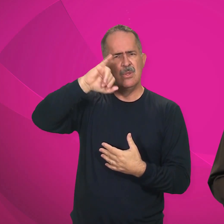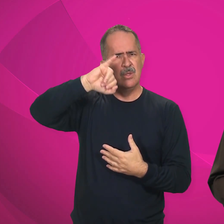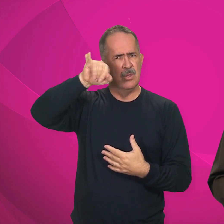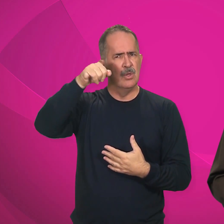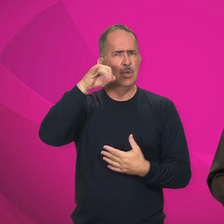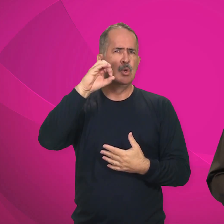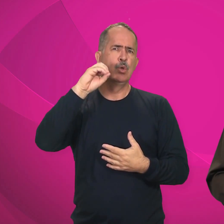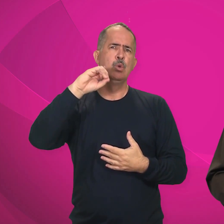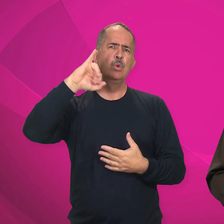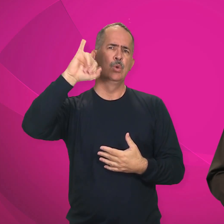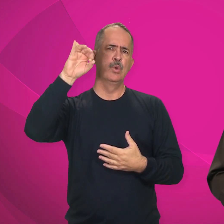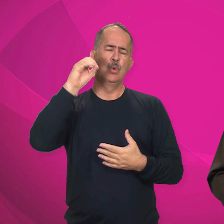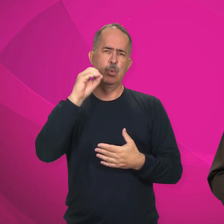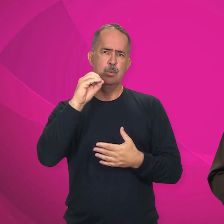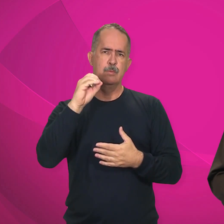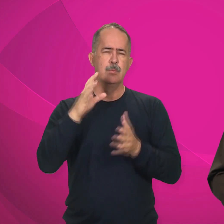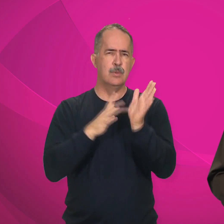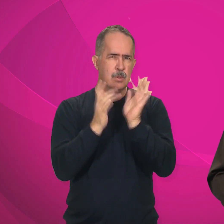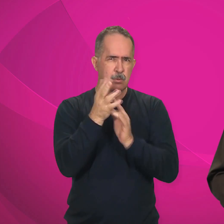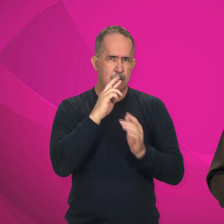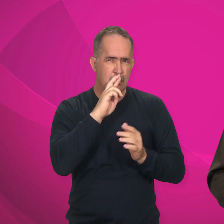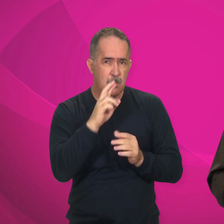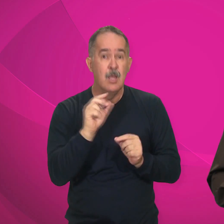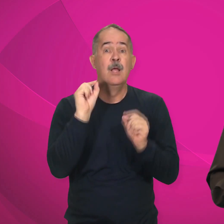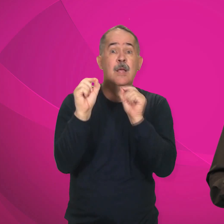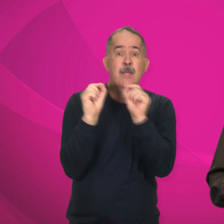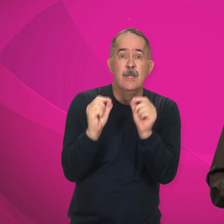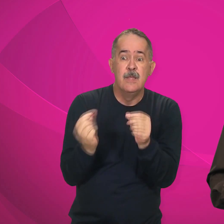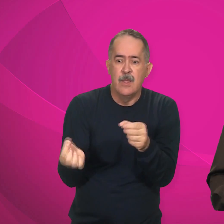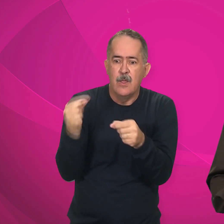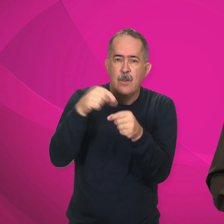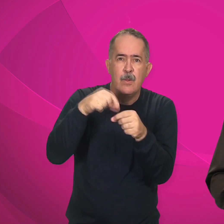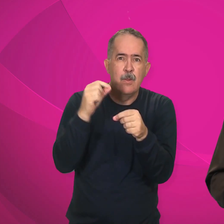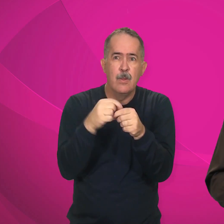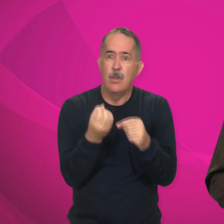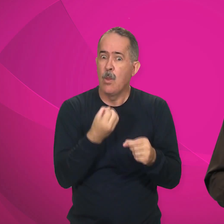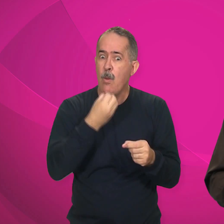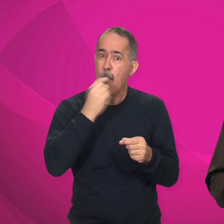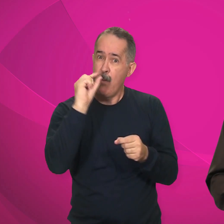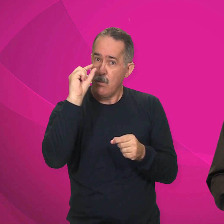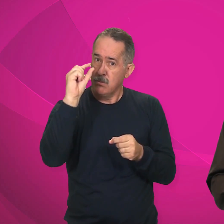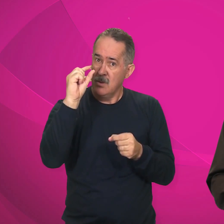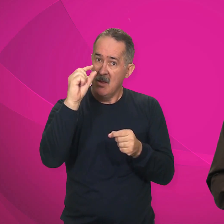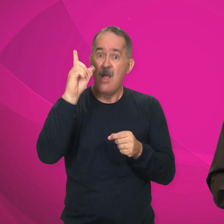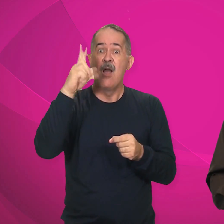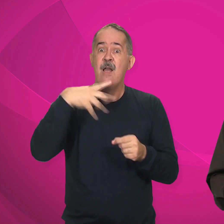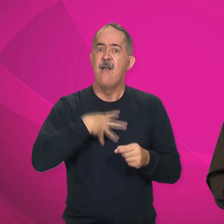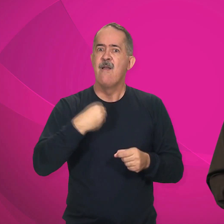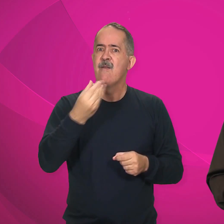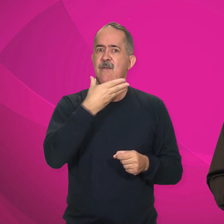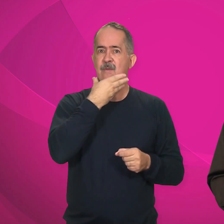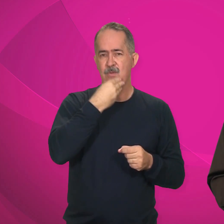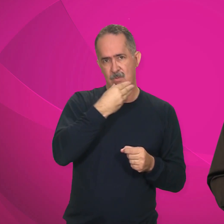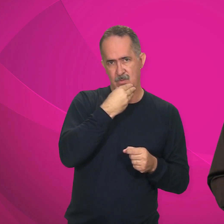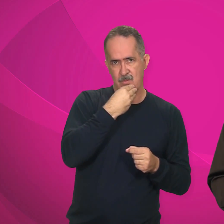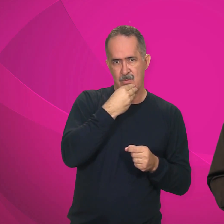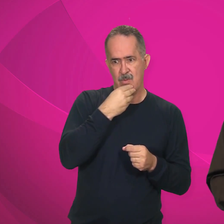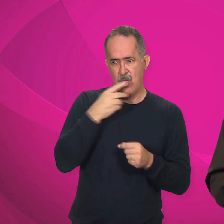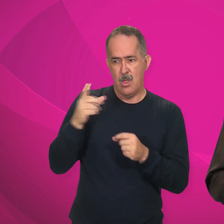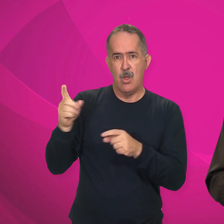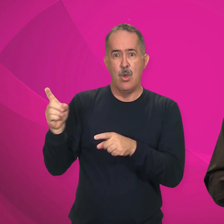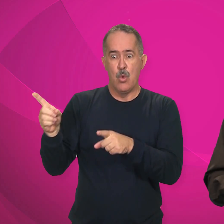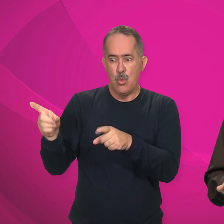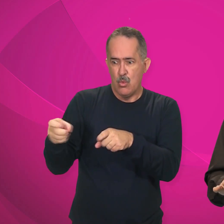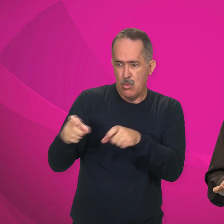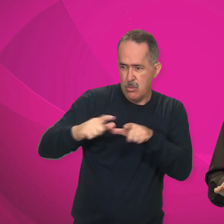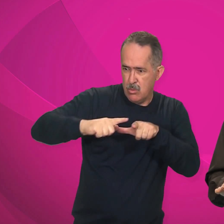joio. E Jesus respondeu: aquele que semeia a boa semente é o Filho do Homem.